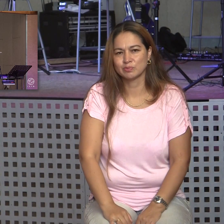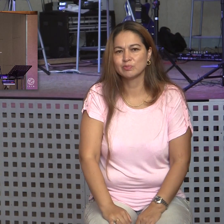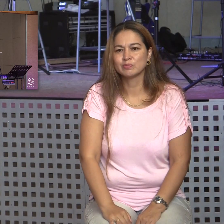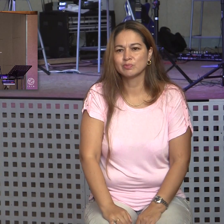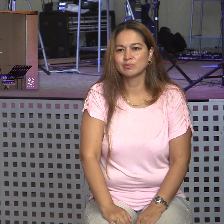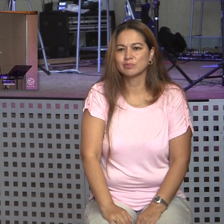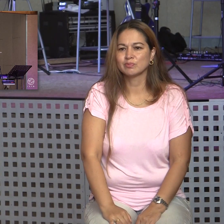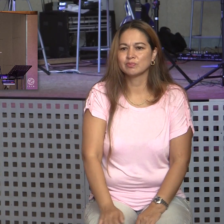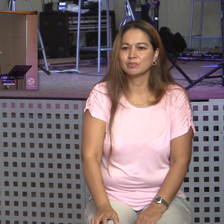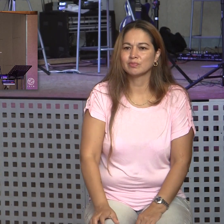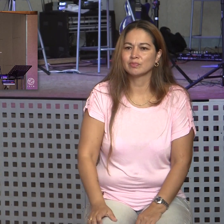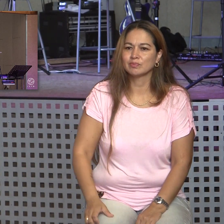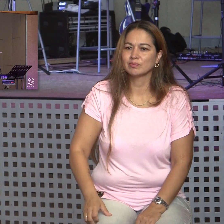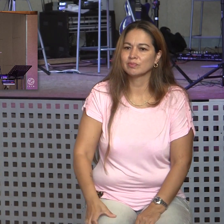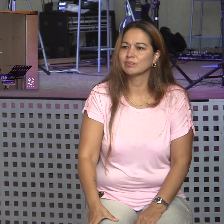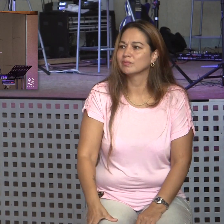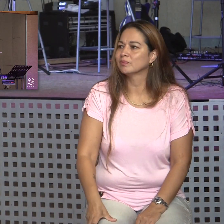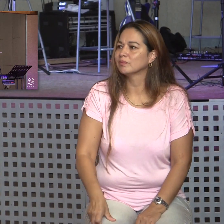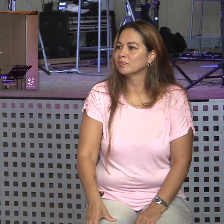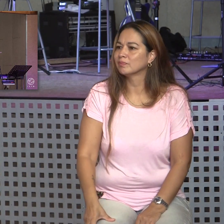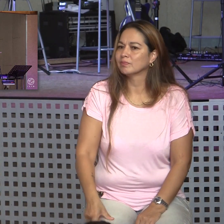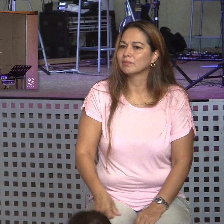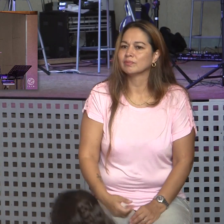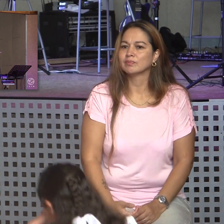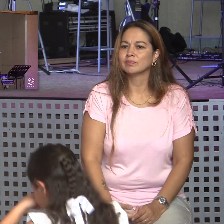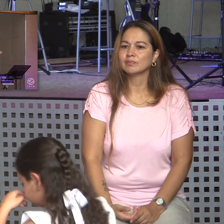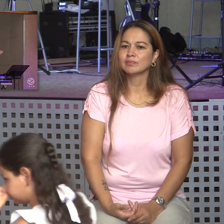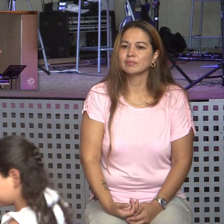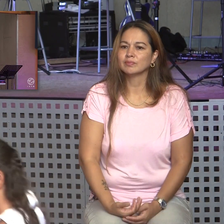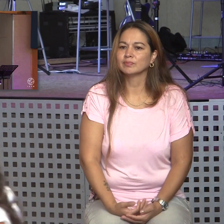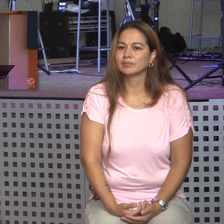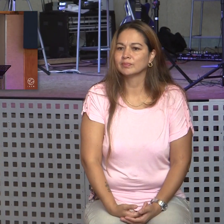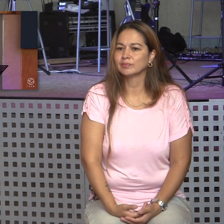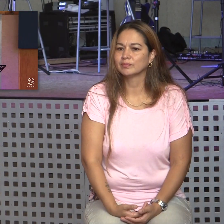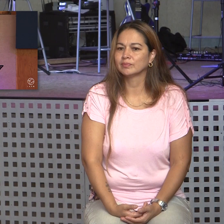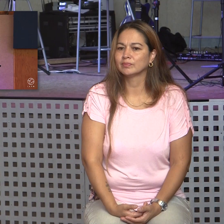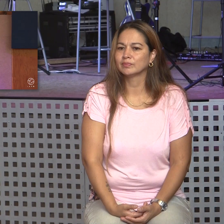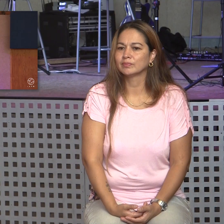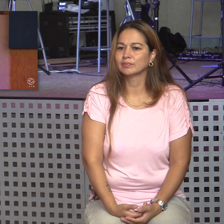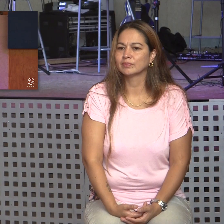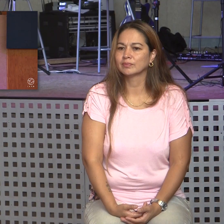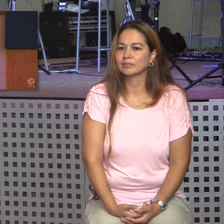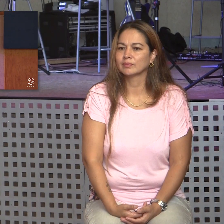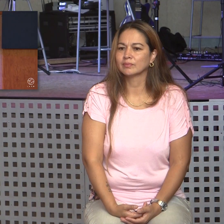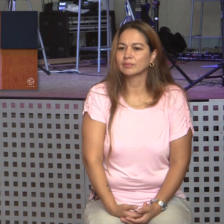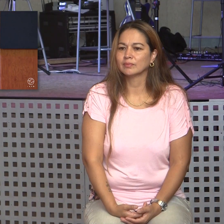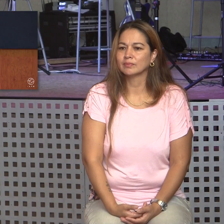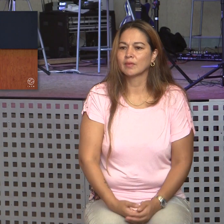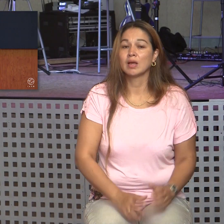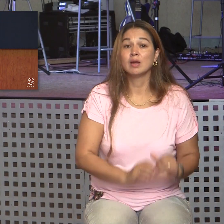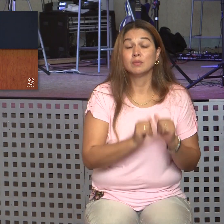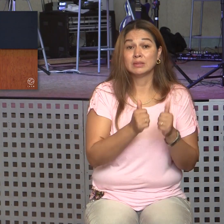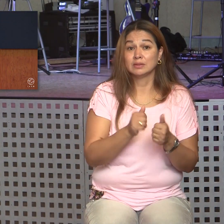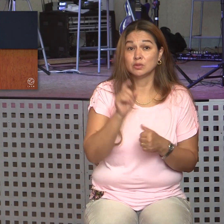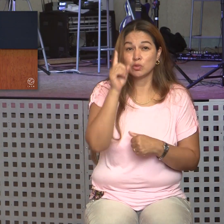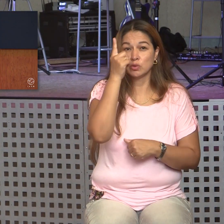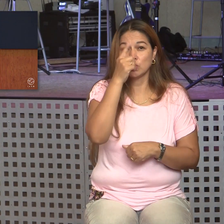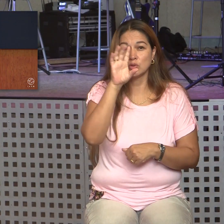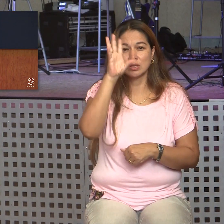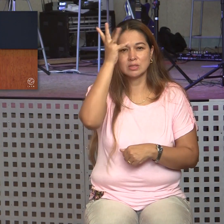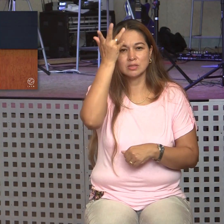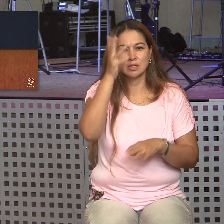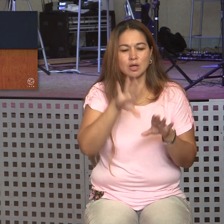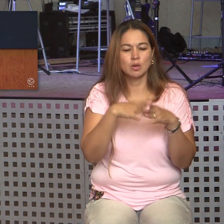así. ¿Recuerdan Génesis? En el principio creó Dios los cielos y la